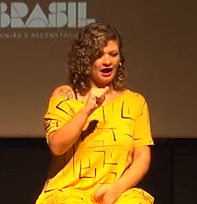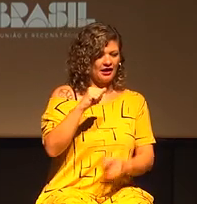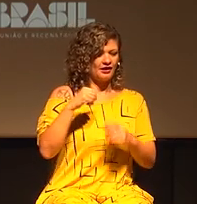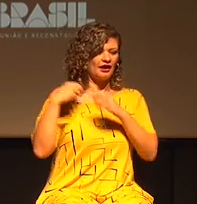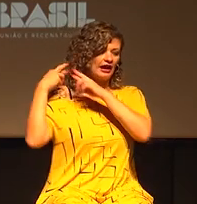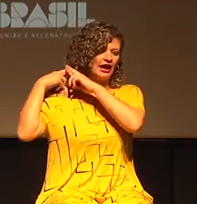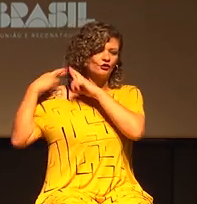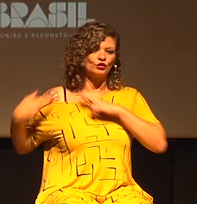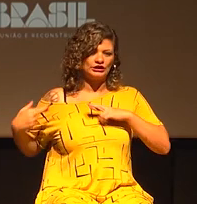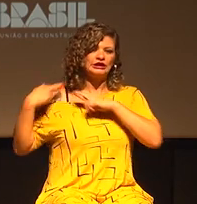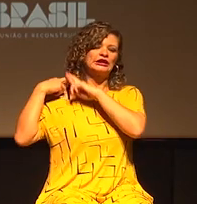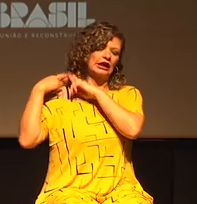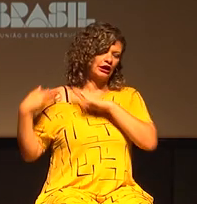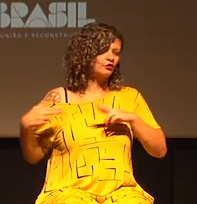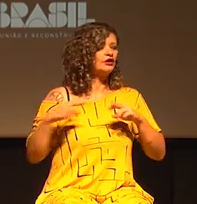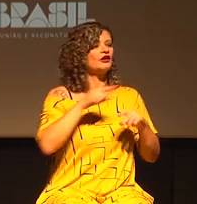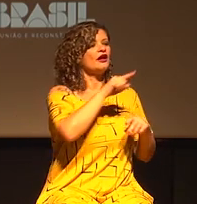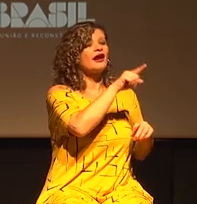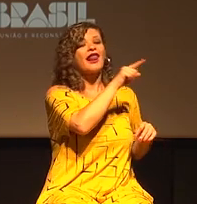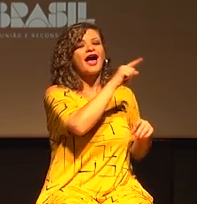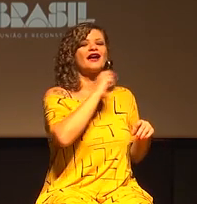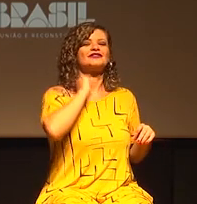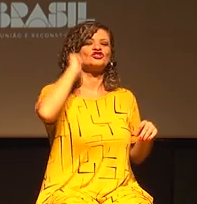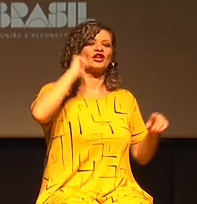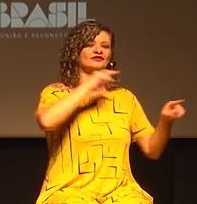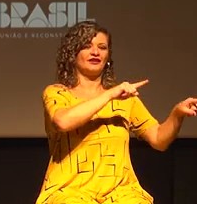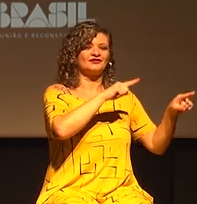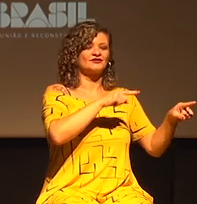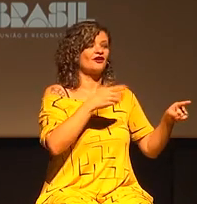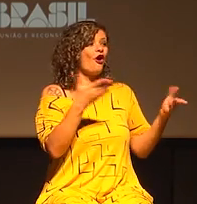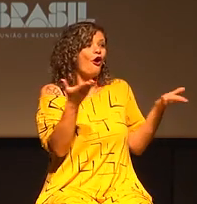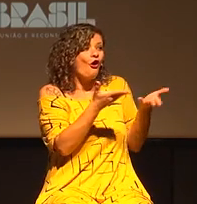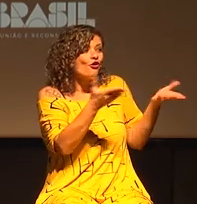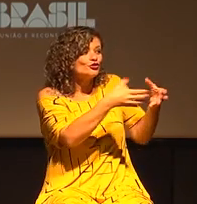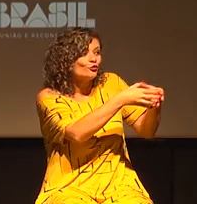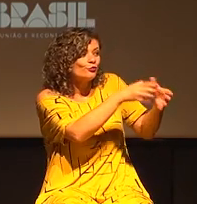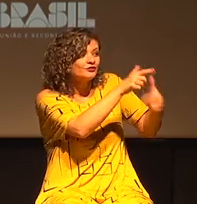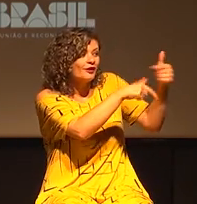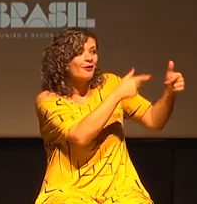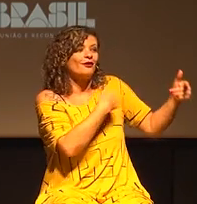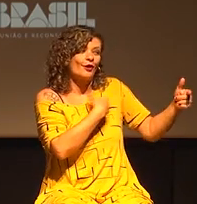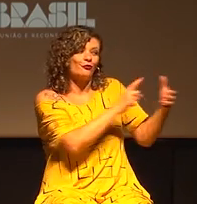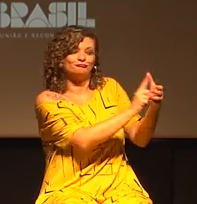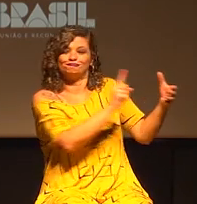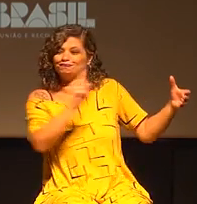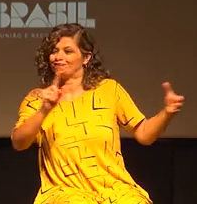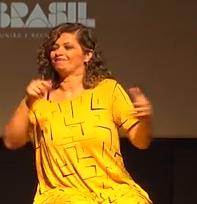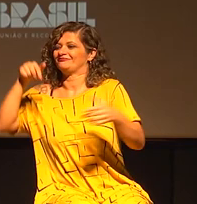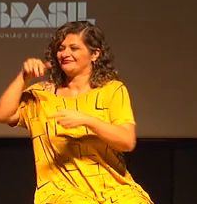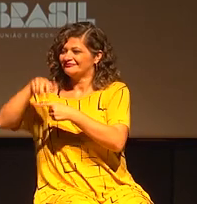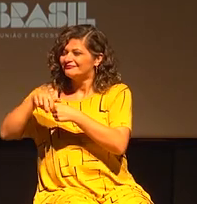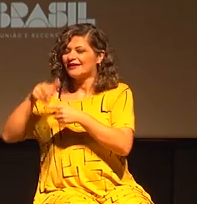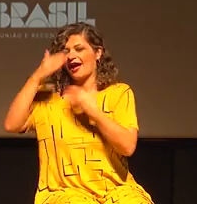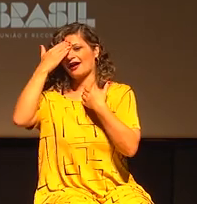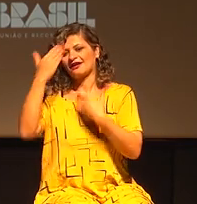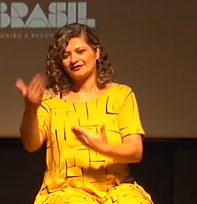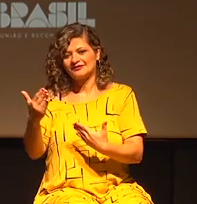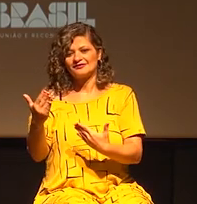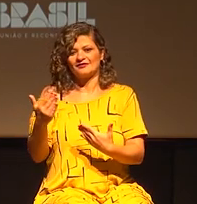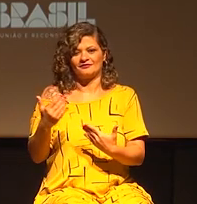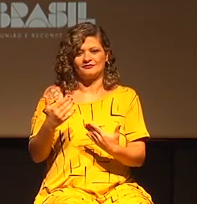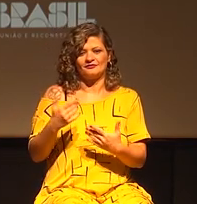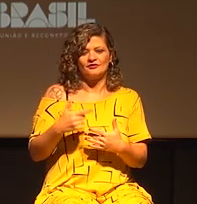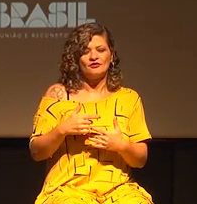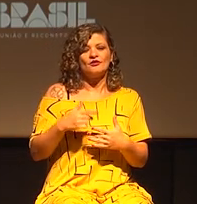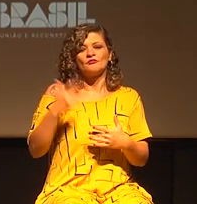gente tá lá no processo da reforma e eu deixei Hoje o pessoal lá falei não vou lá agradecer agradecer porque a gente entregava com